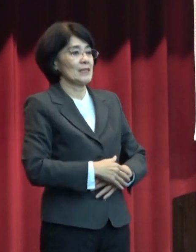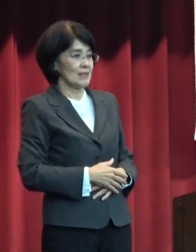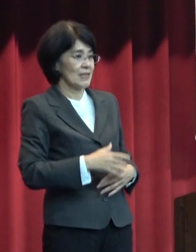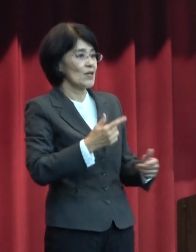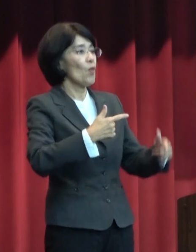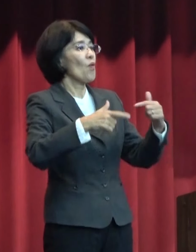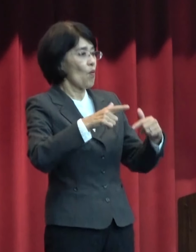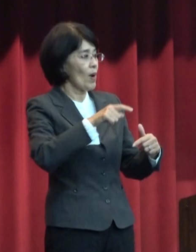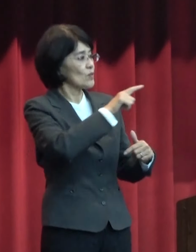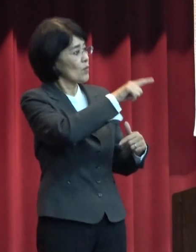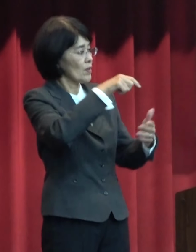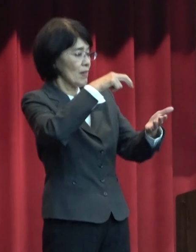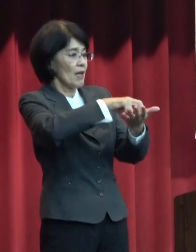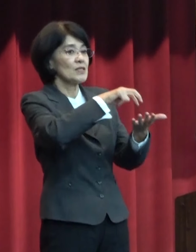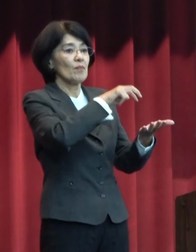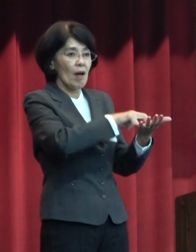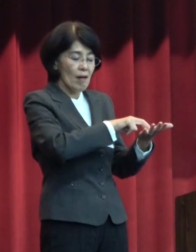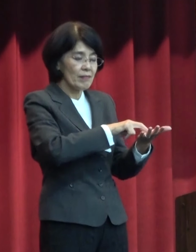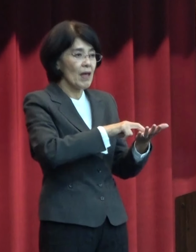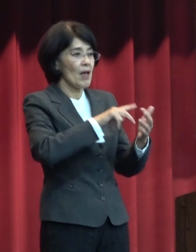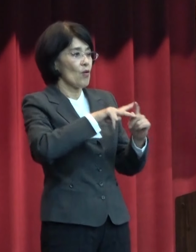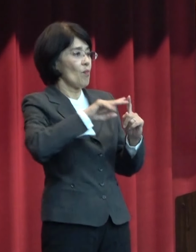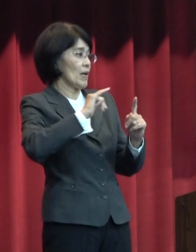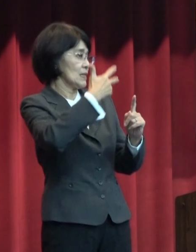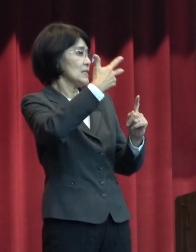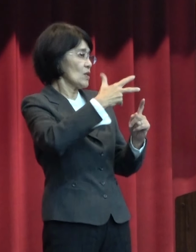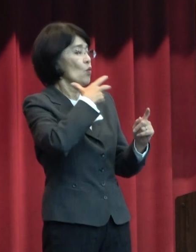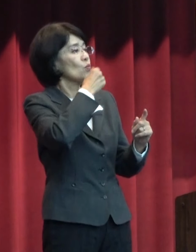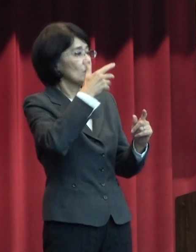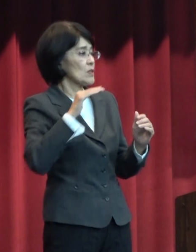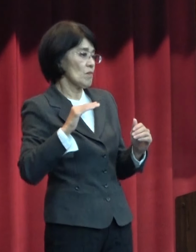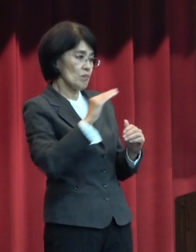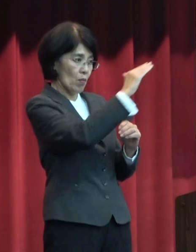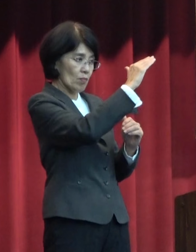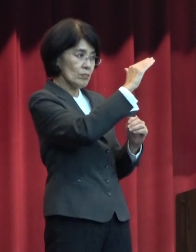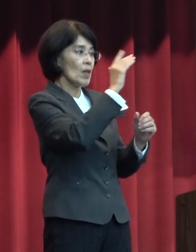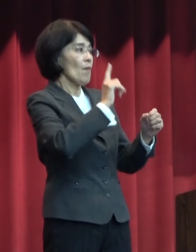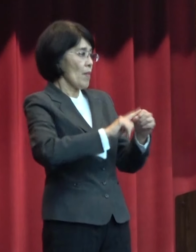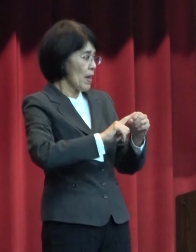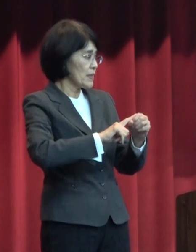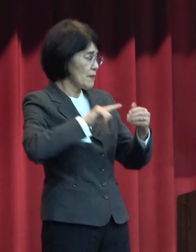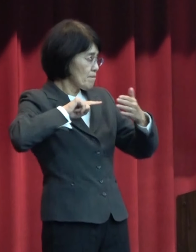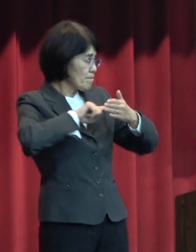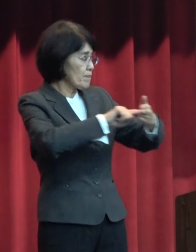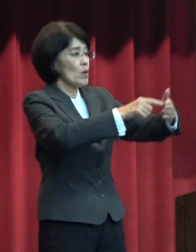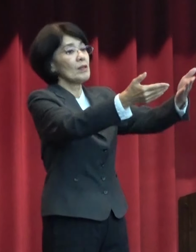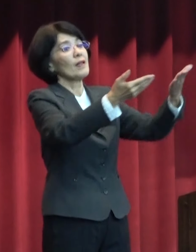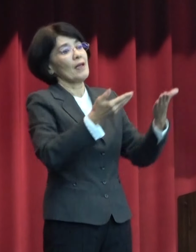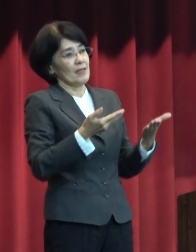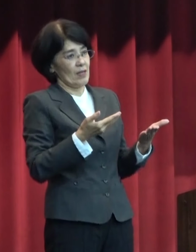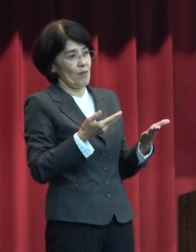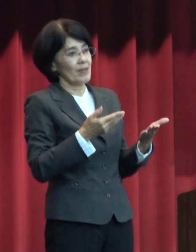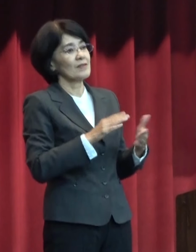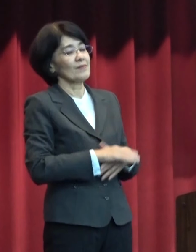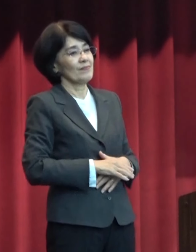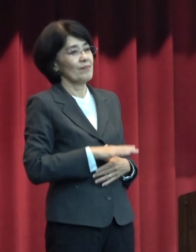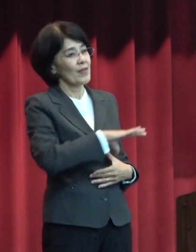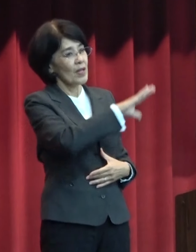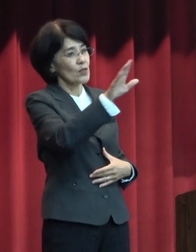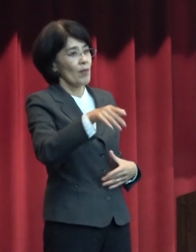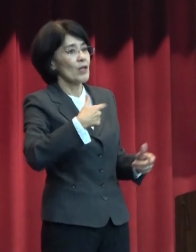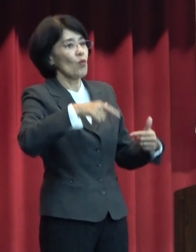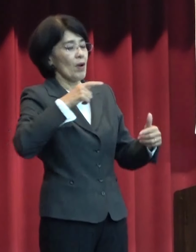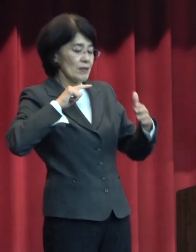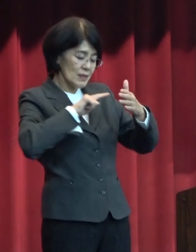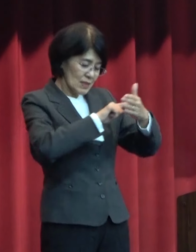日頃はそれぞれの立場で小牧市の福祉の増進に向けてご尽力をいただいているところでございまして、皆様の日頃